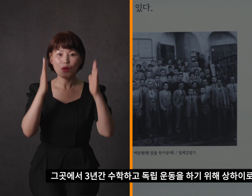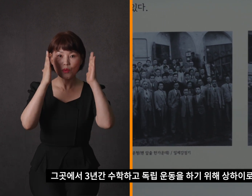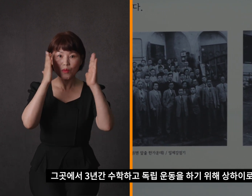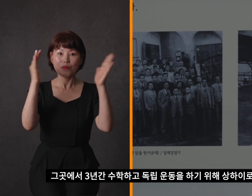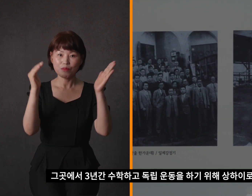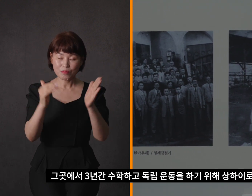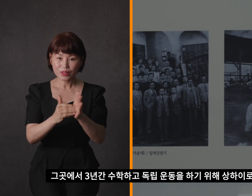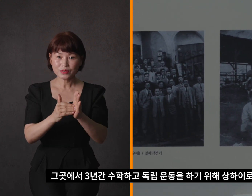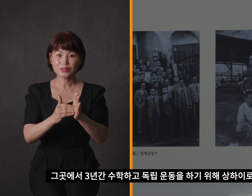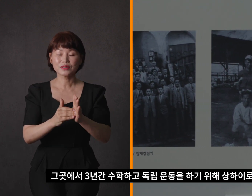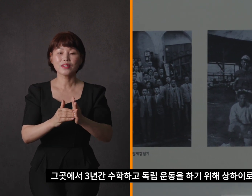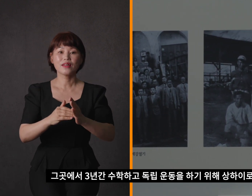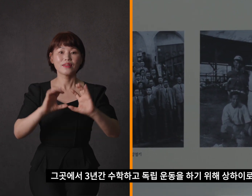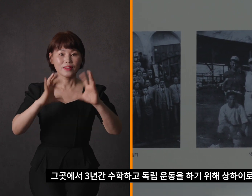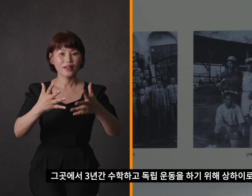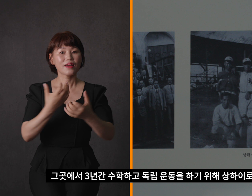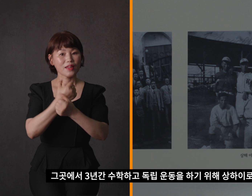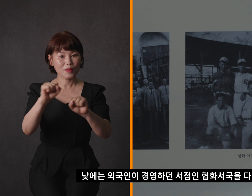위해 상하이로 옮겨갑니다.